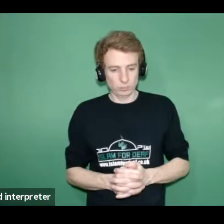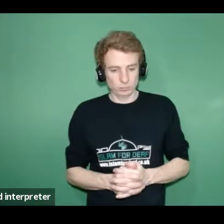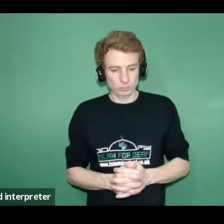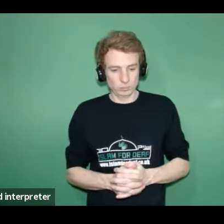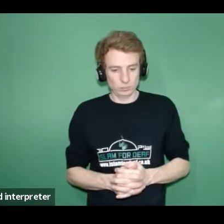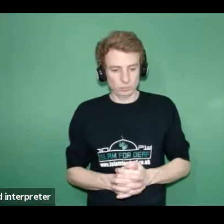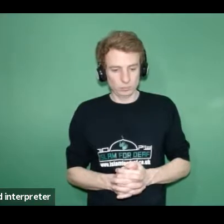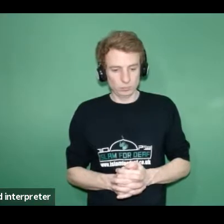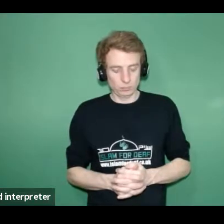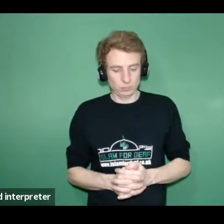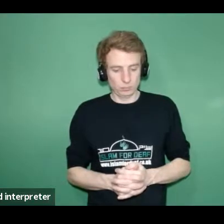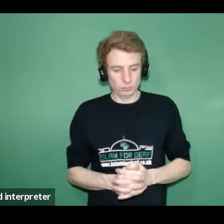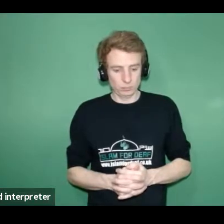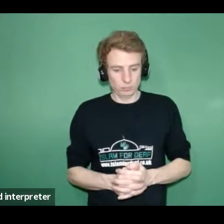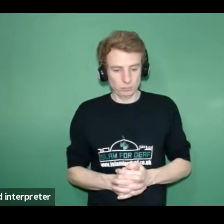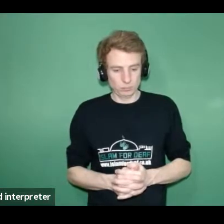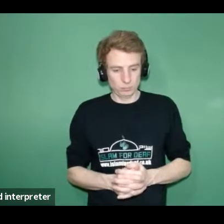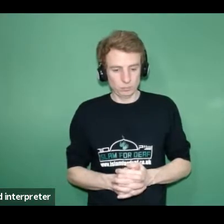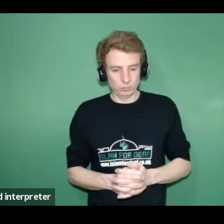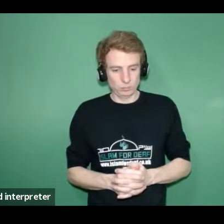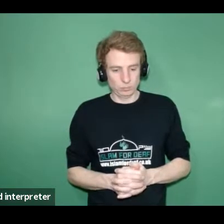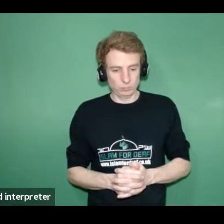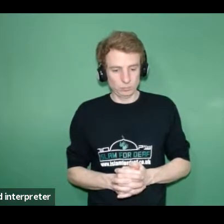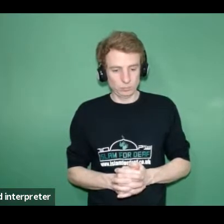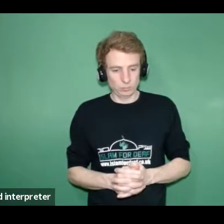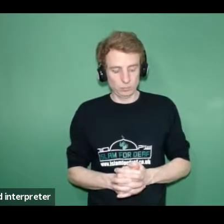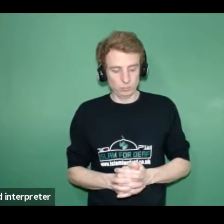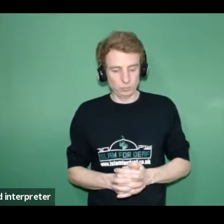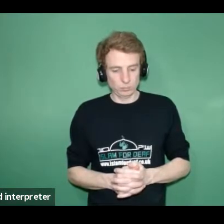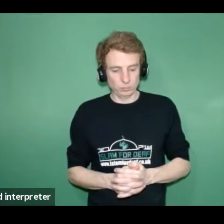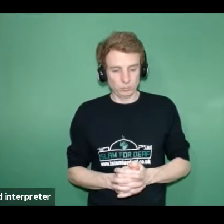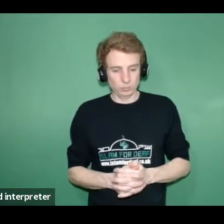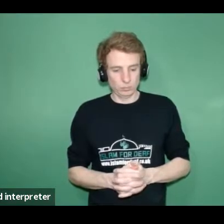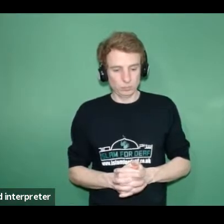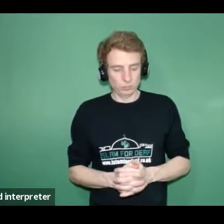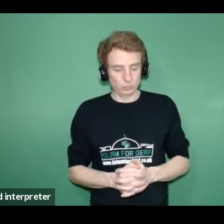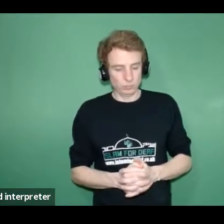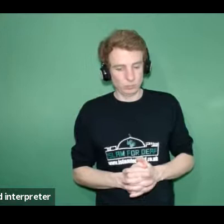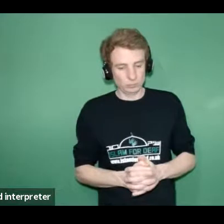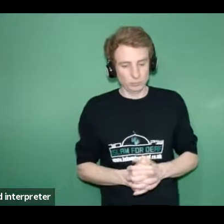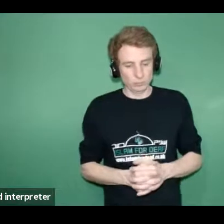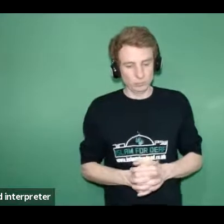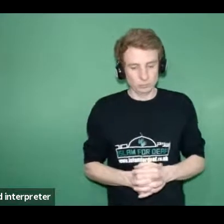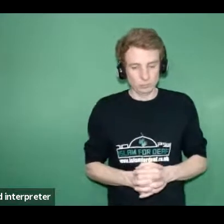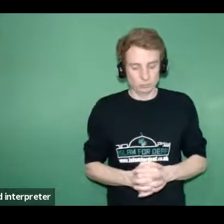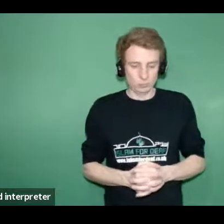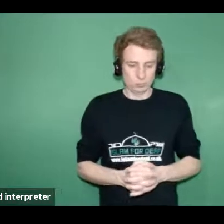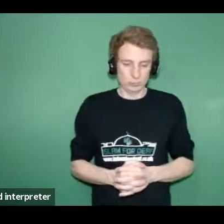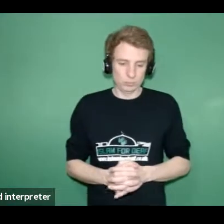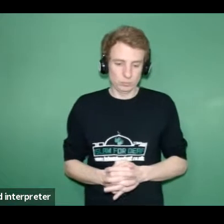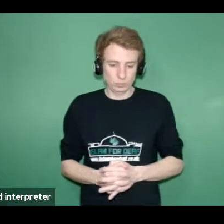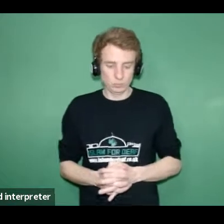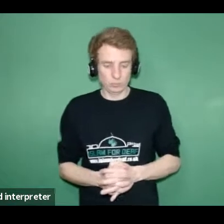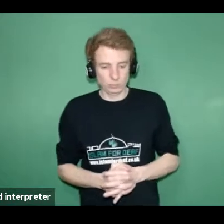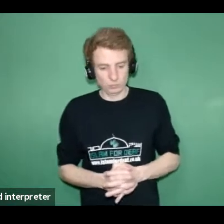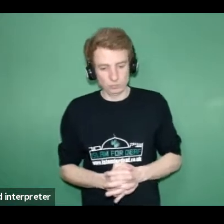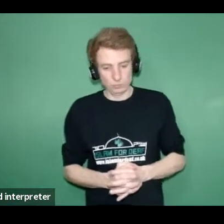وإنما هو الجزاء والحساب. فعلى الإنسان أن يعمل من